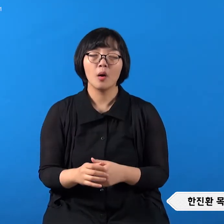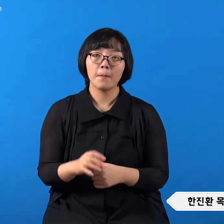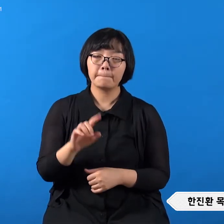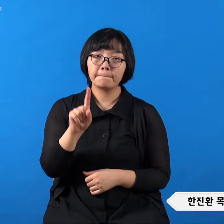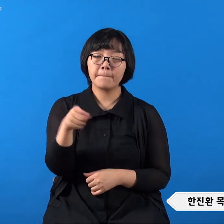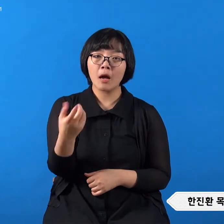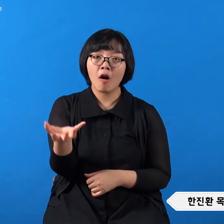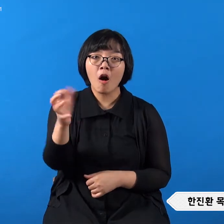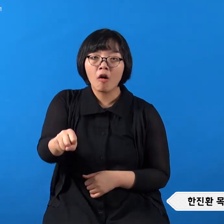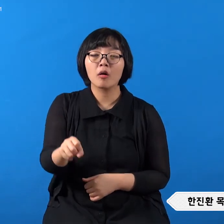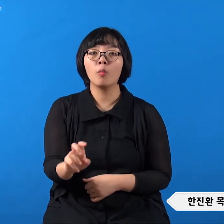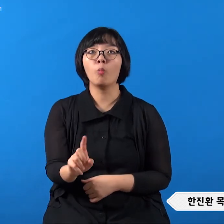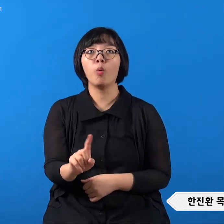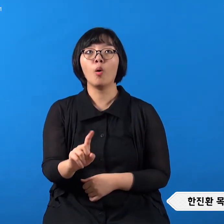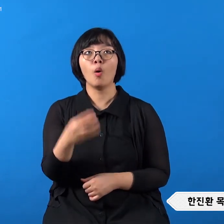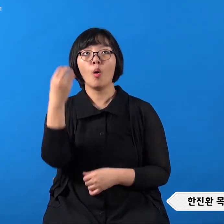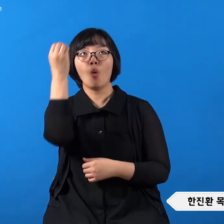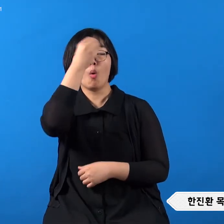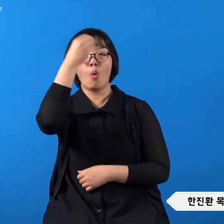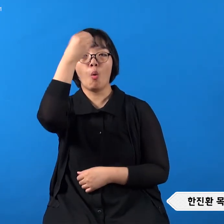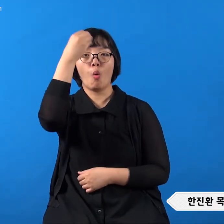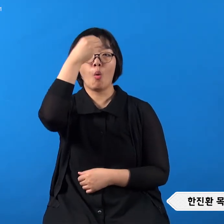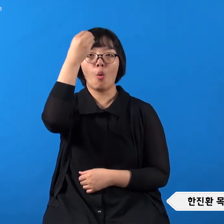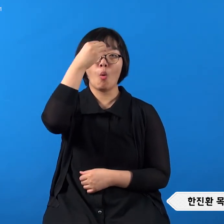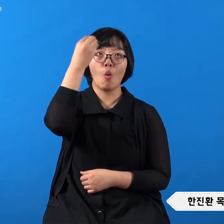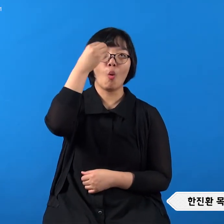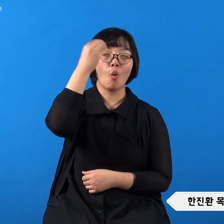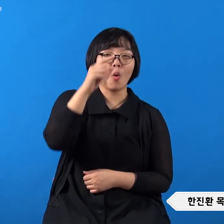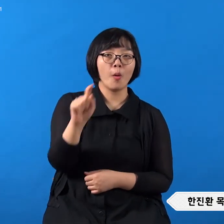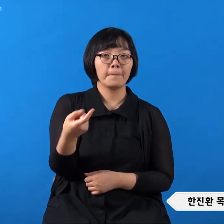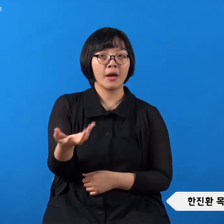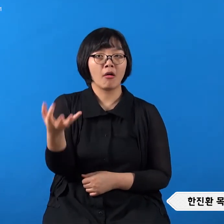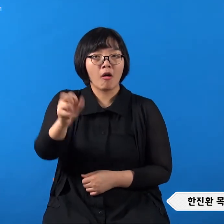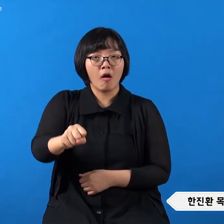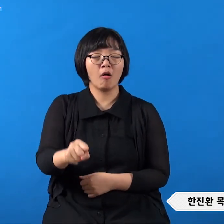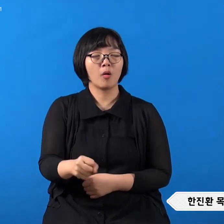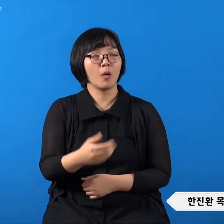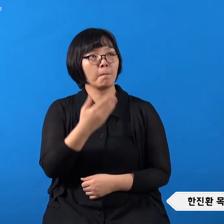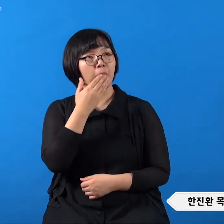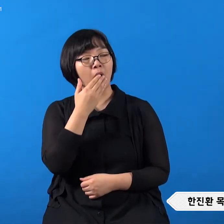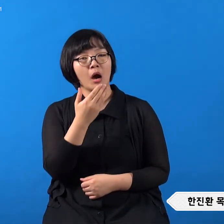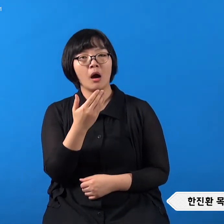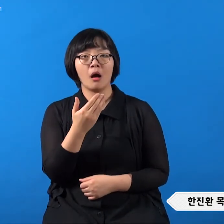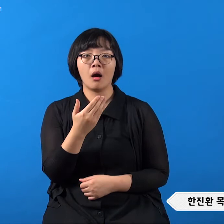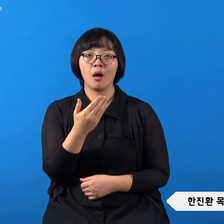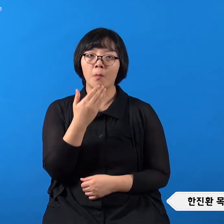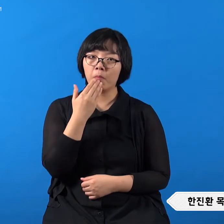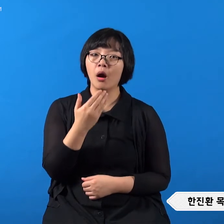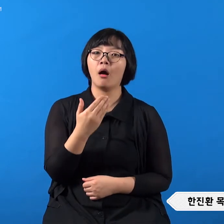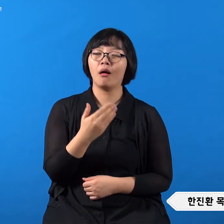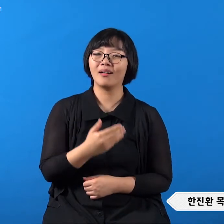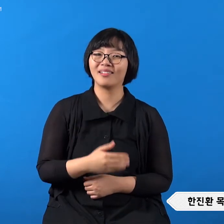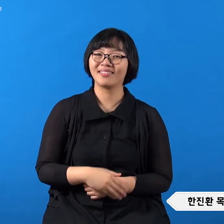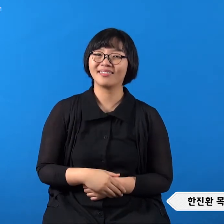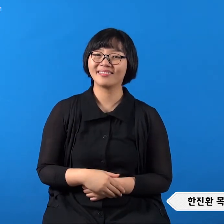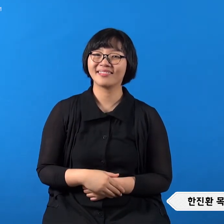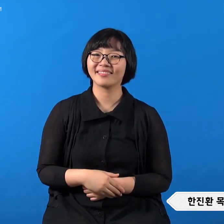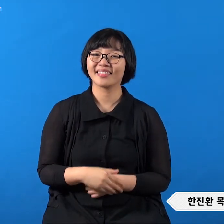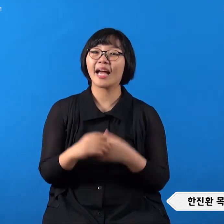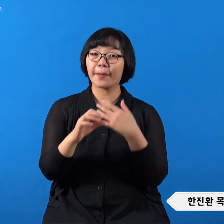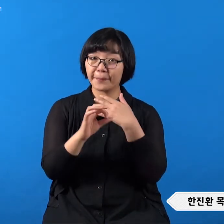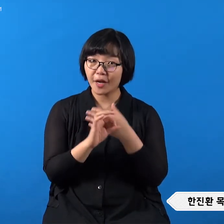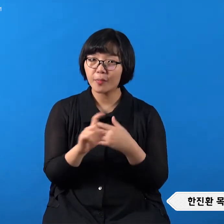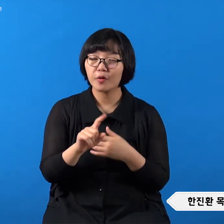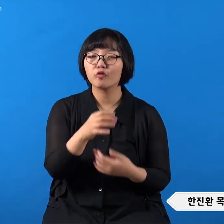그 100억이 애 이름이냐? 100억 가지면 얼마나 삐까번쩍하게 살 수 있는데 나는 100억이다. 그러면